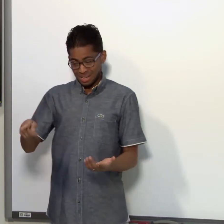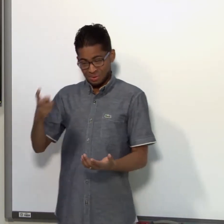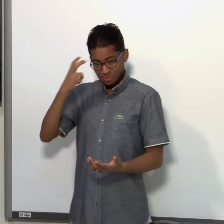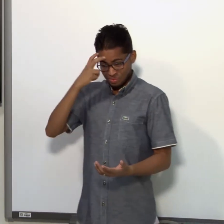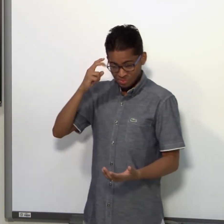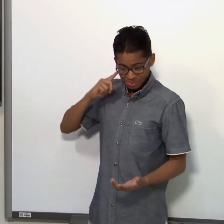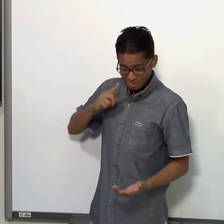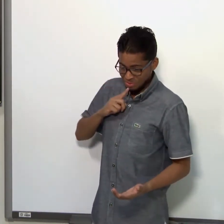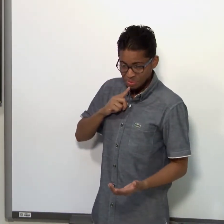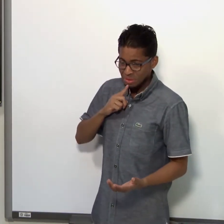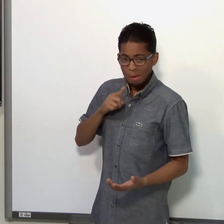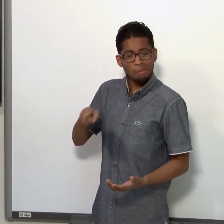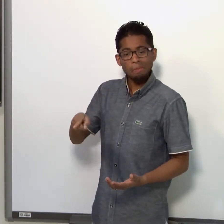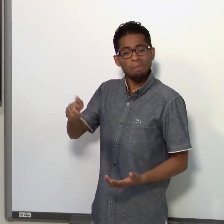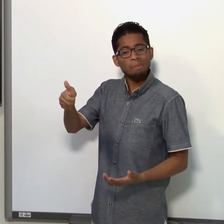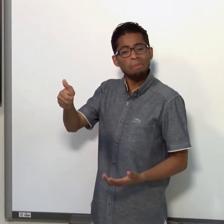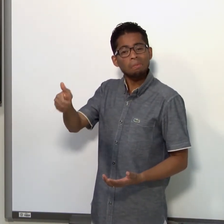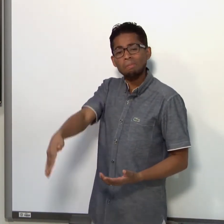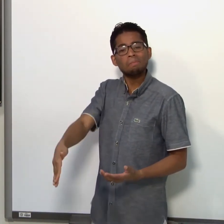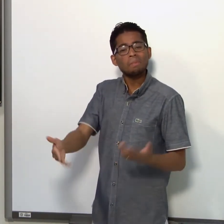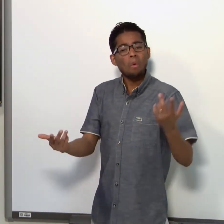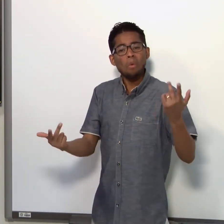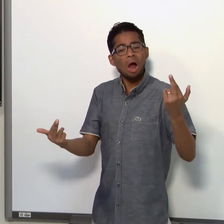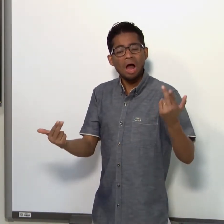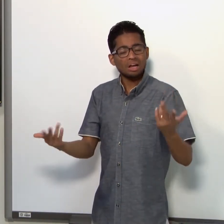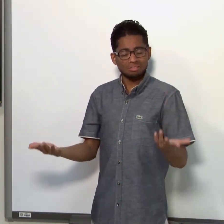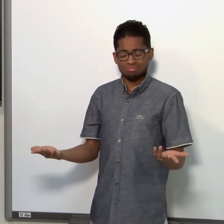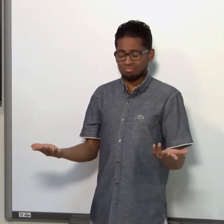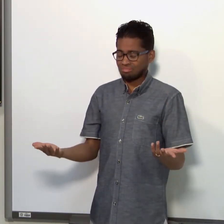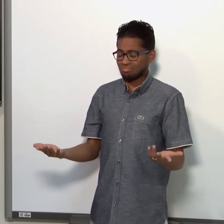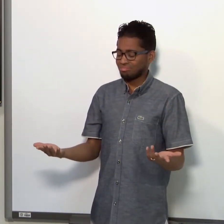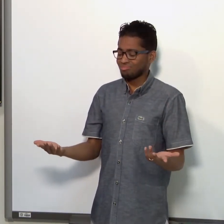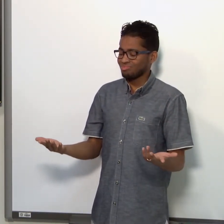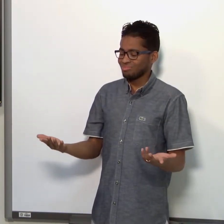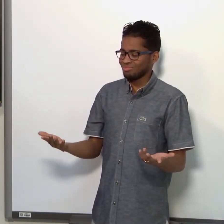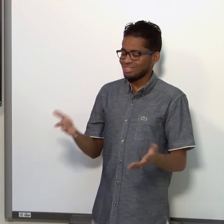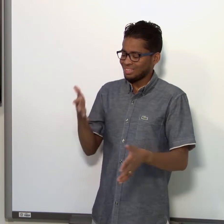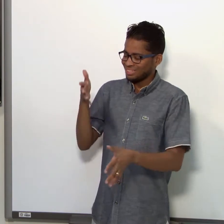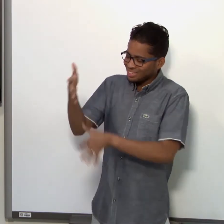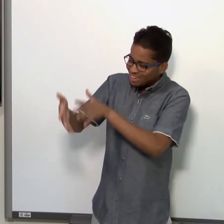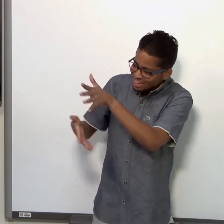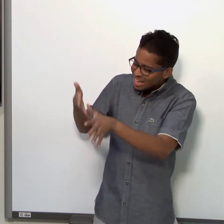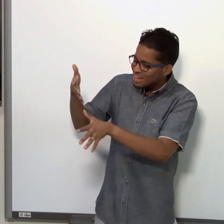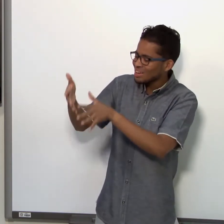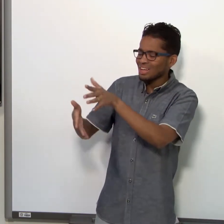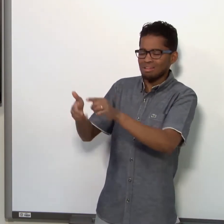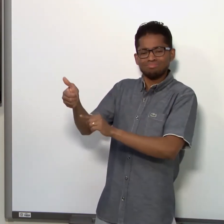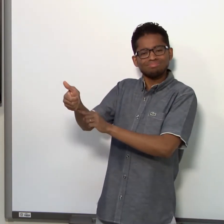Não há interação entre os surdos e ouvintes. A cultura surda é inferiorizada,